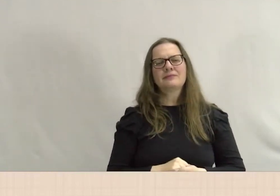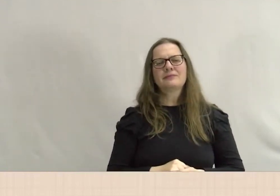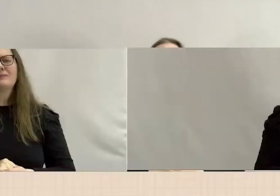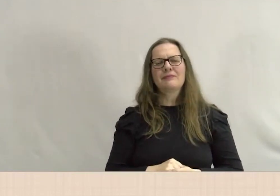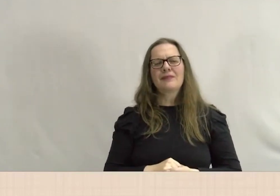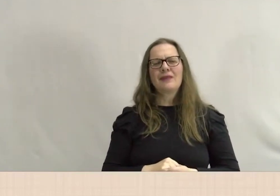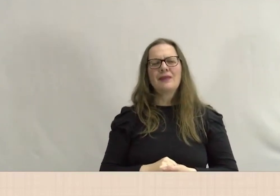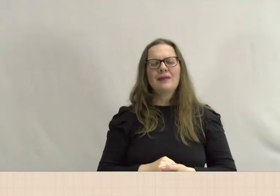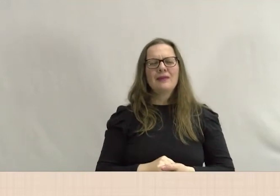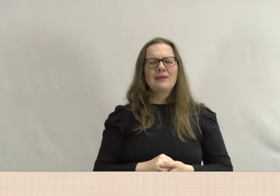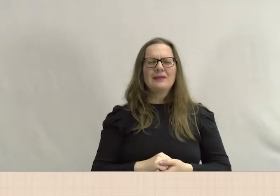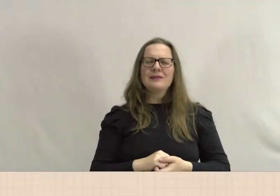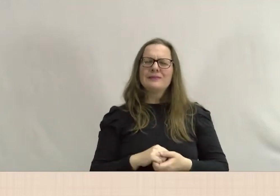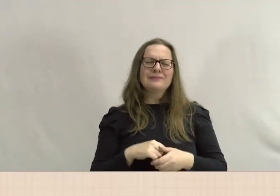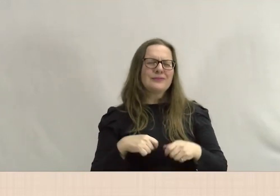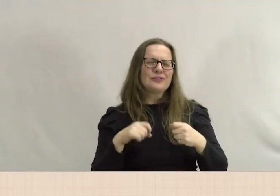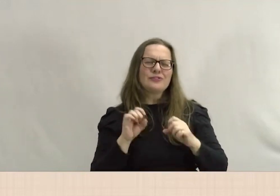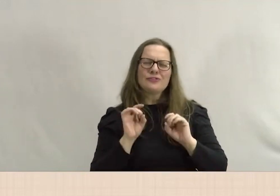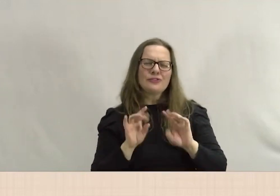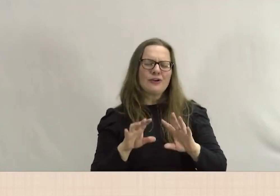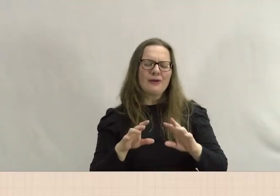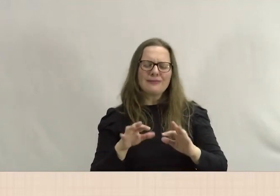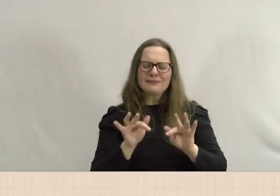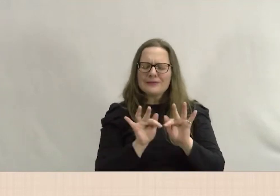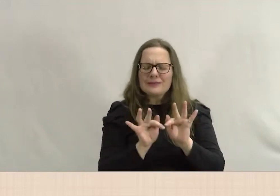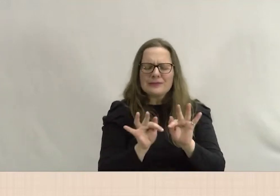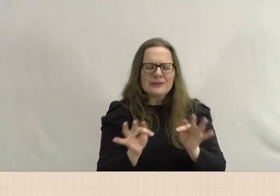Seja simples.